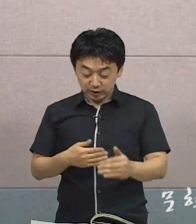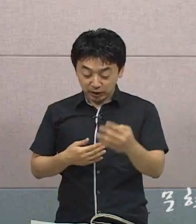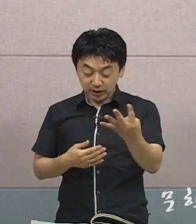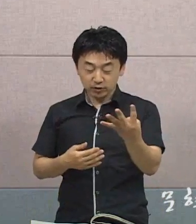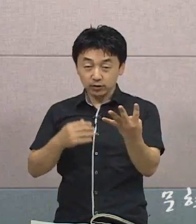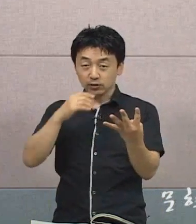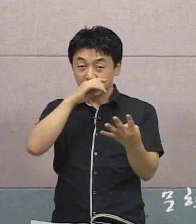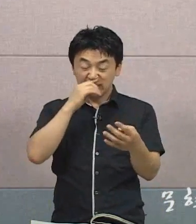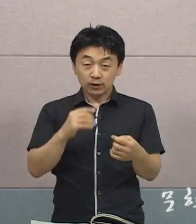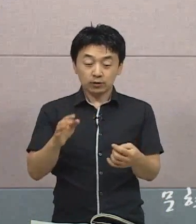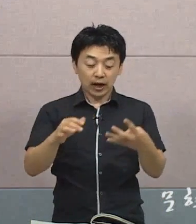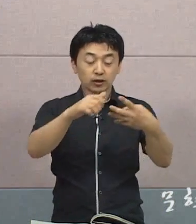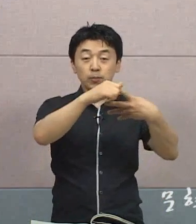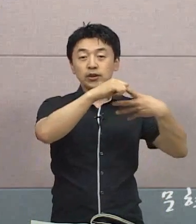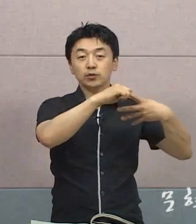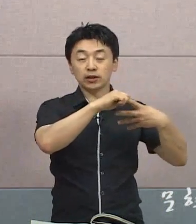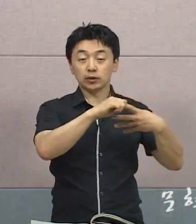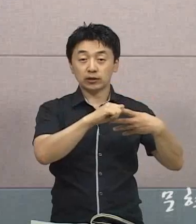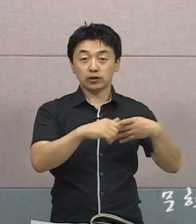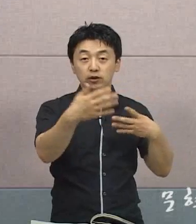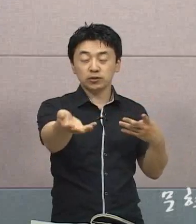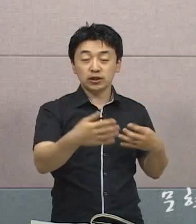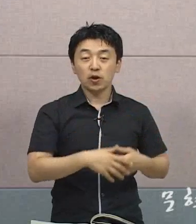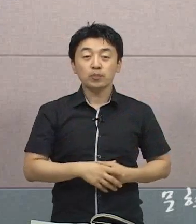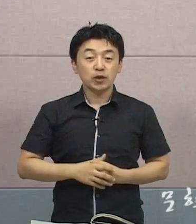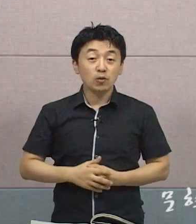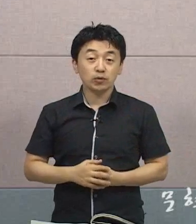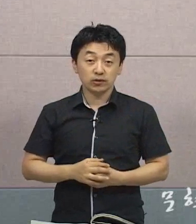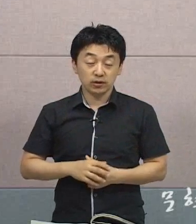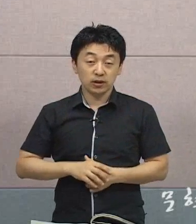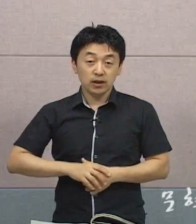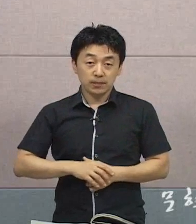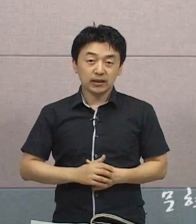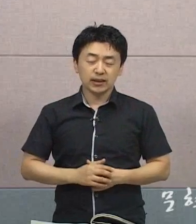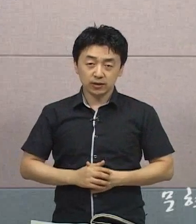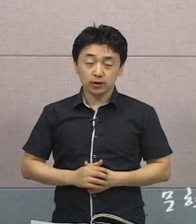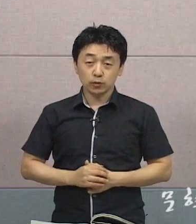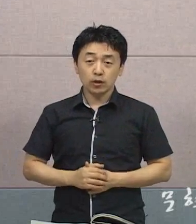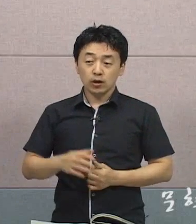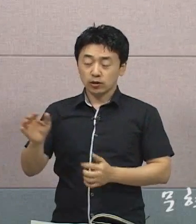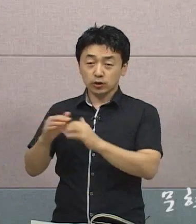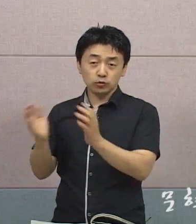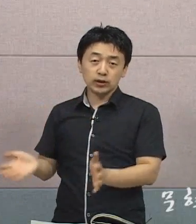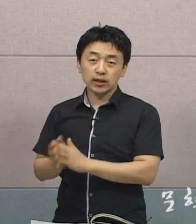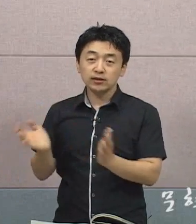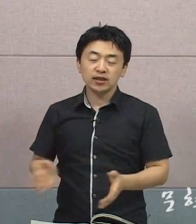네 단어는요, 다 첫 번째에 속하는 단어들, 여러분들이 처음 보셨을 만한 단어들이고, 기초수화나 다른 책에